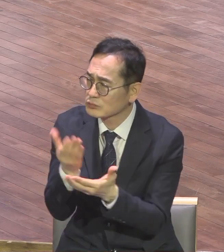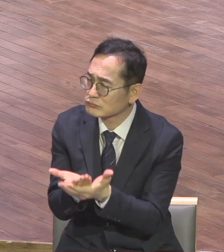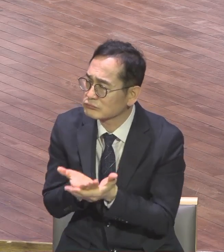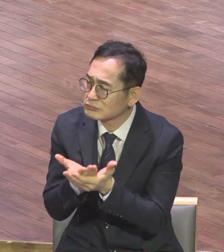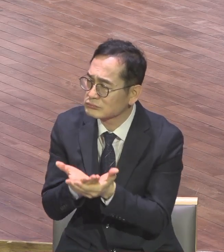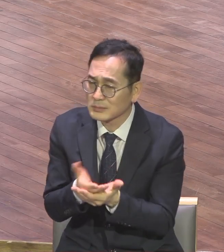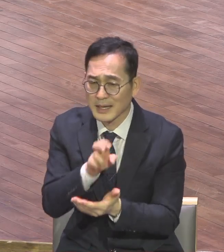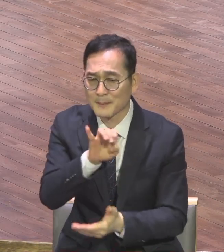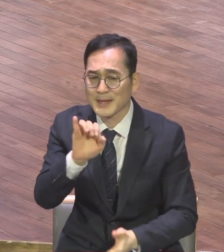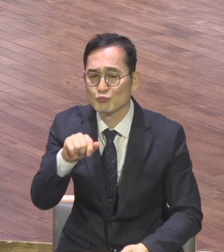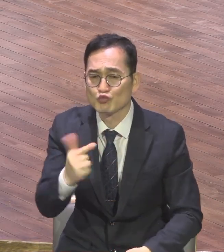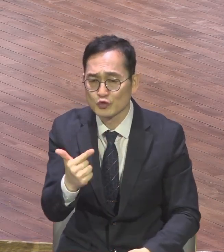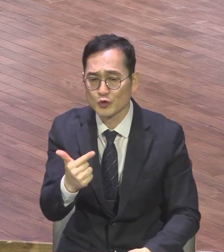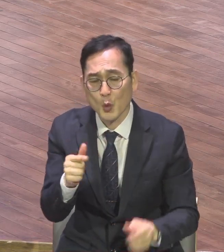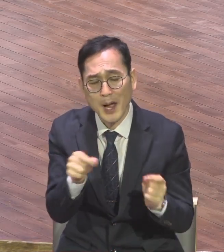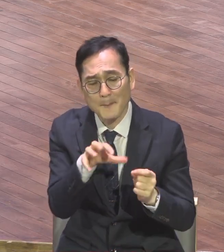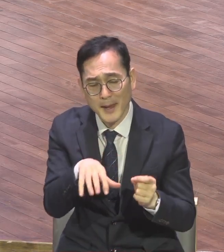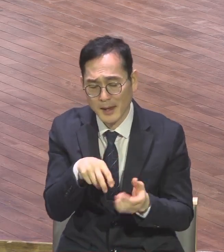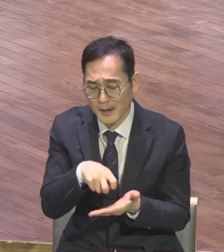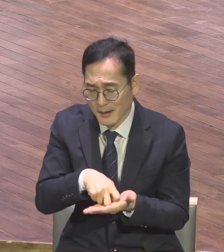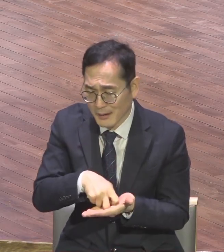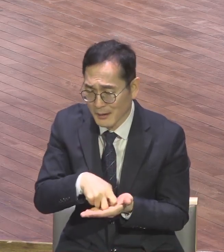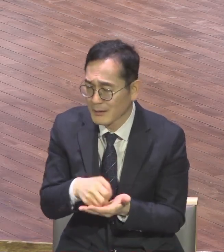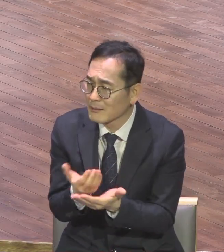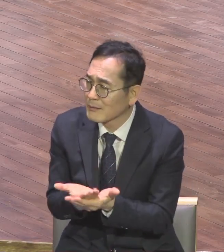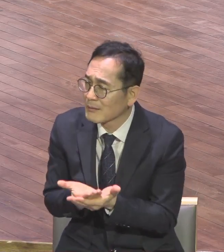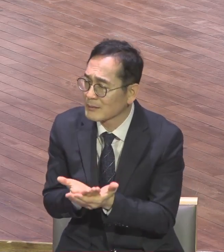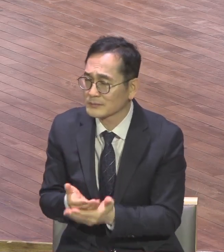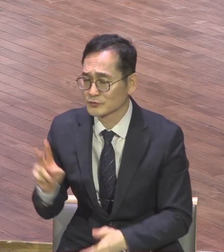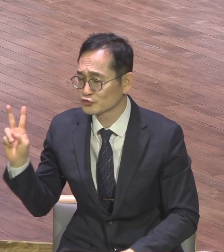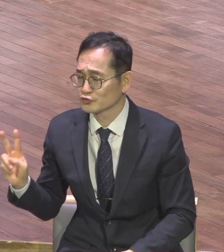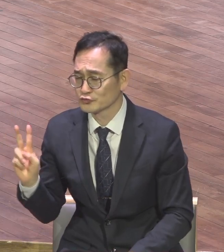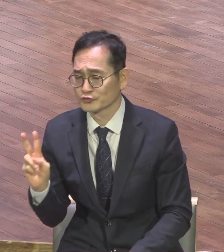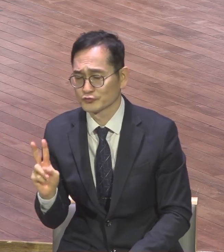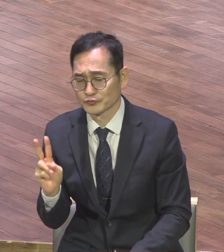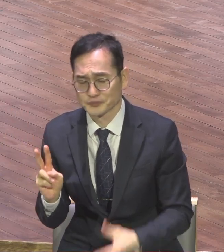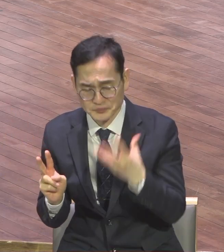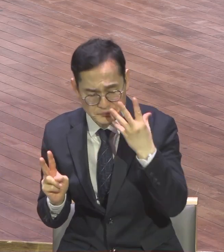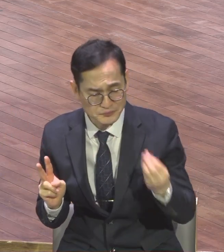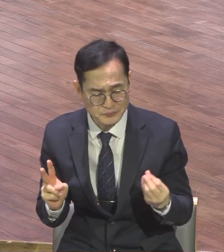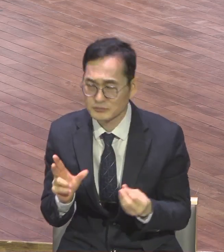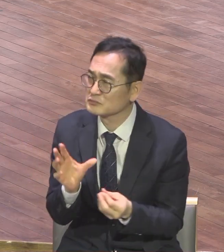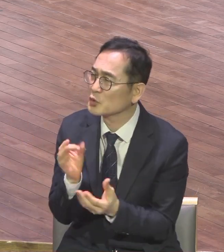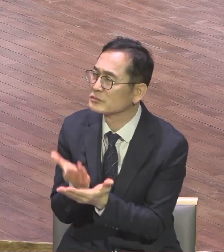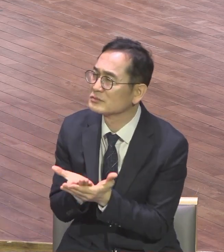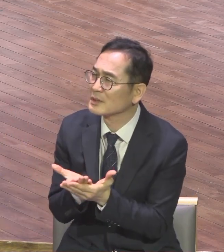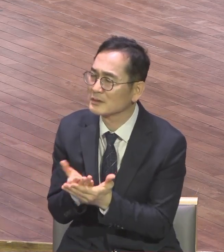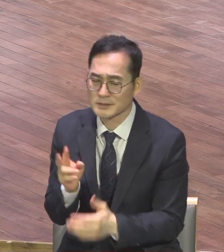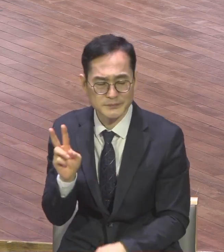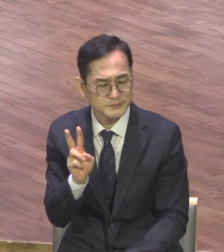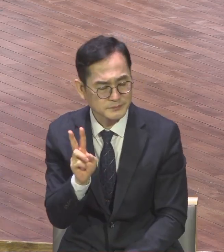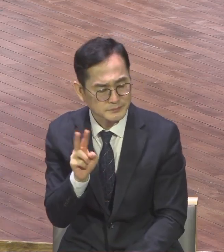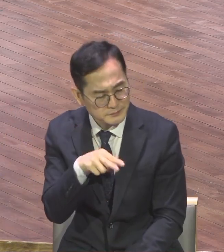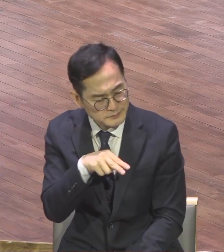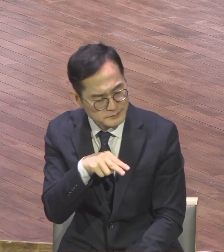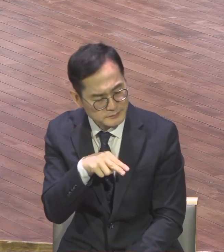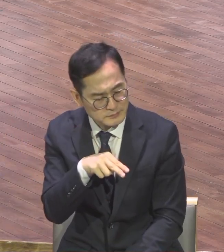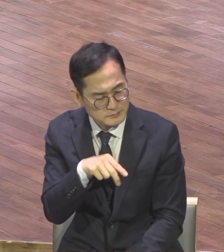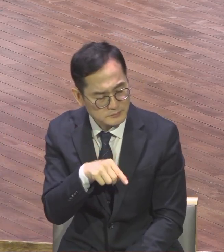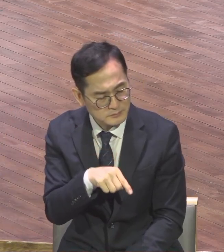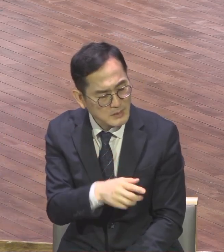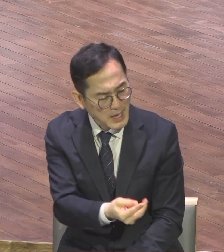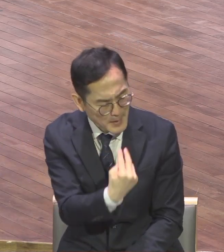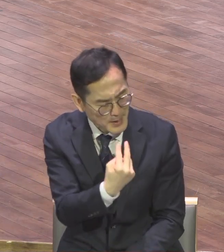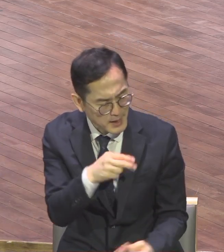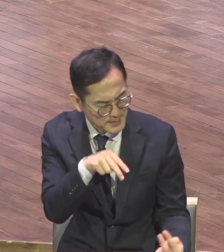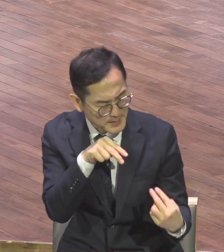미문이라는 성전문에 두는 자라. 그가 베드로와 요한이 성전에 들어가려 함을 보고 구걸하거늘 베드로가 요한과 더불어 주목하여 이르되 우리를